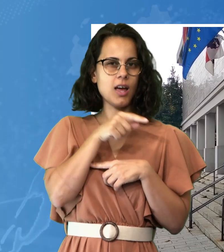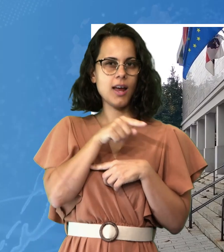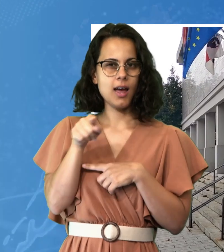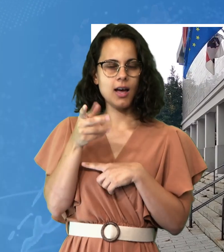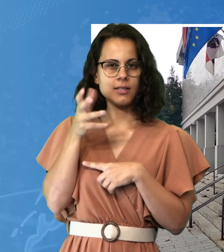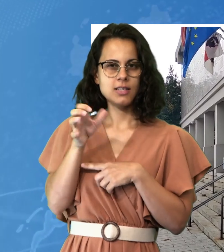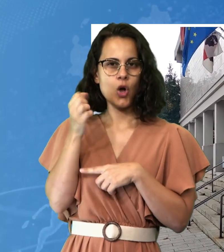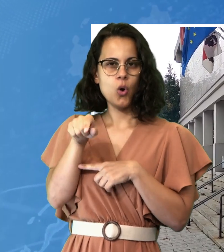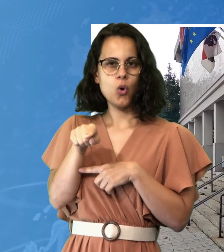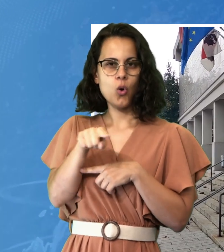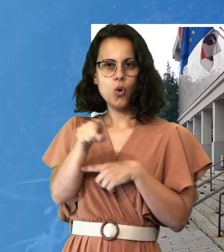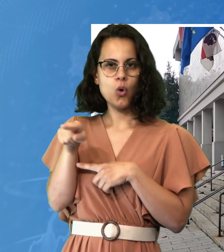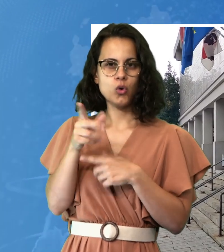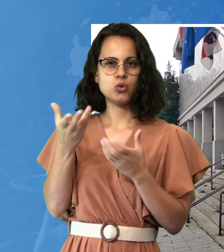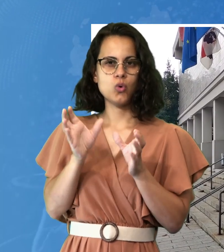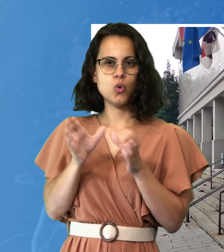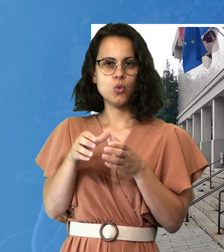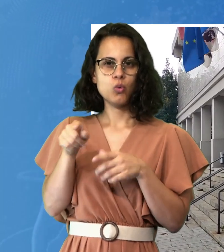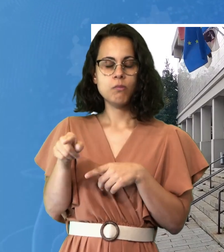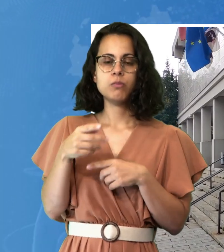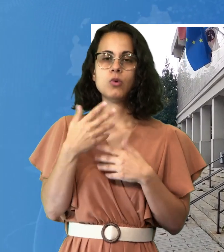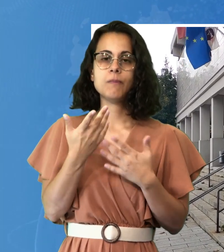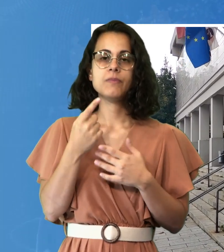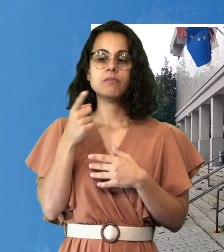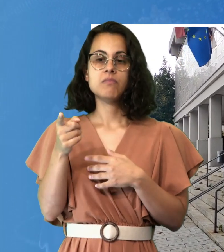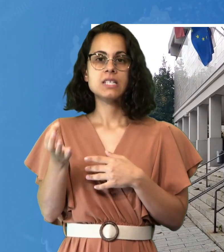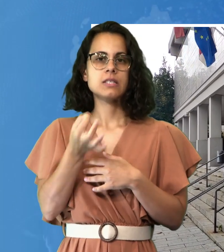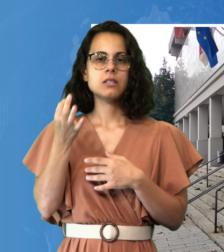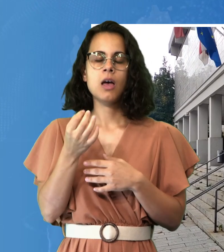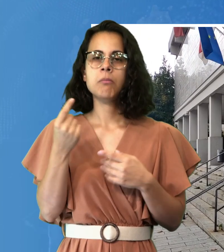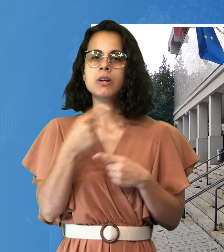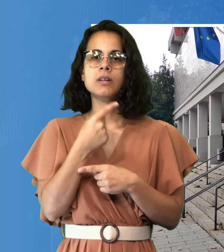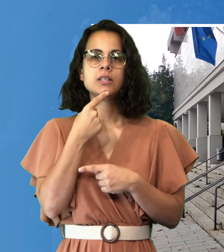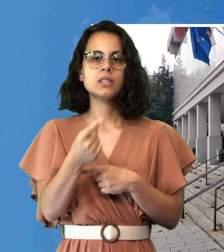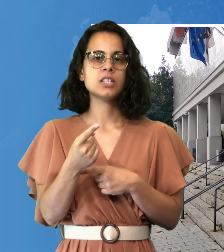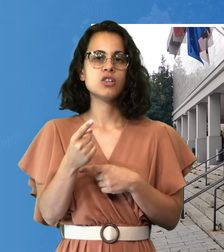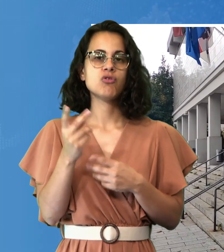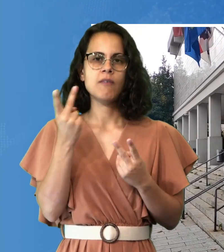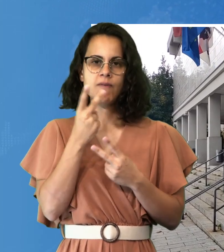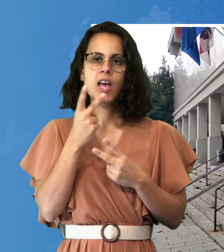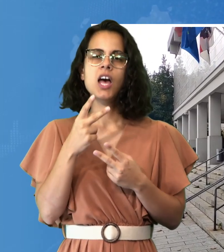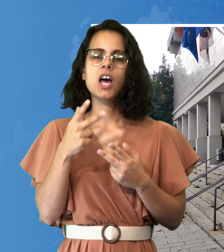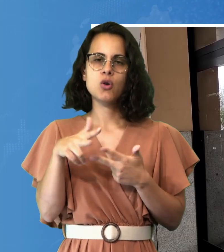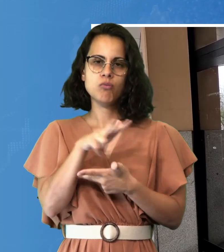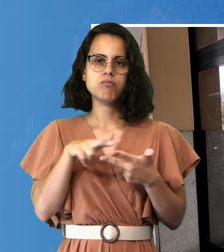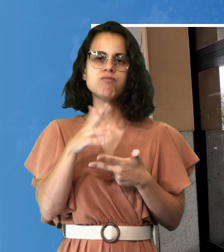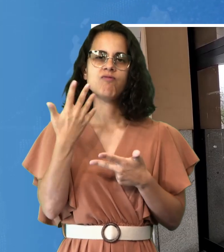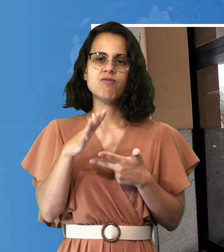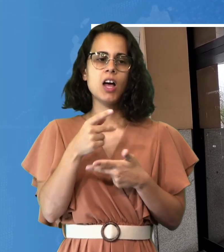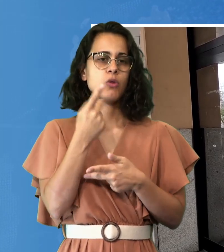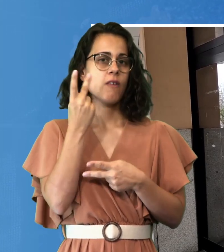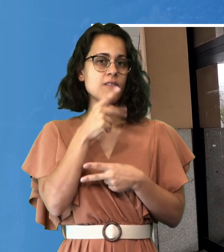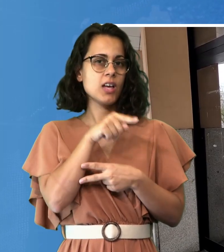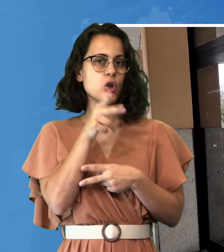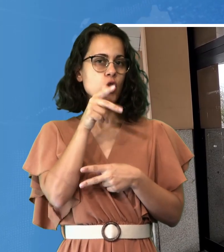confronti di Corsiglia e dei tre amici, che da sempre hanno sostenuto invece di aver avuto dei rapporti sessuali consenzienti durante